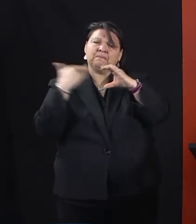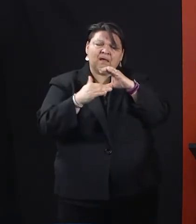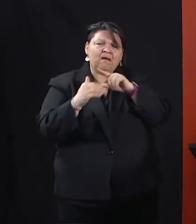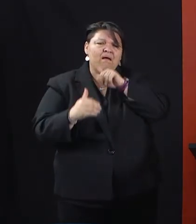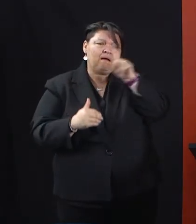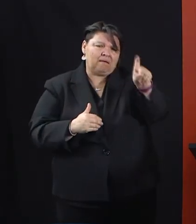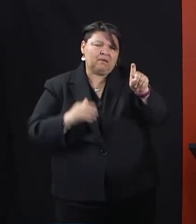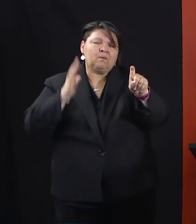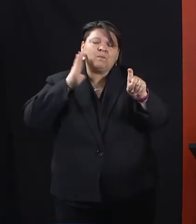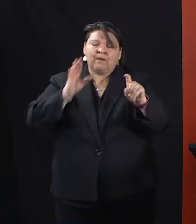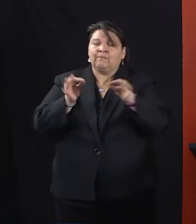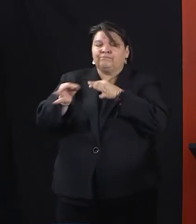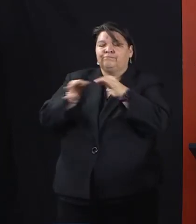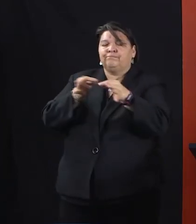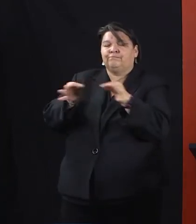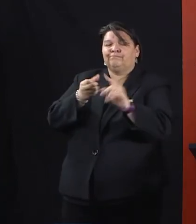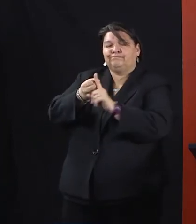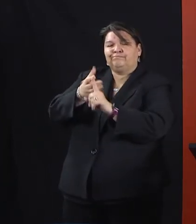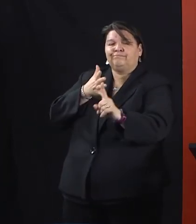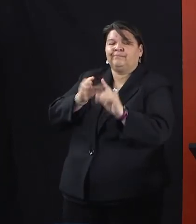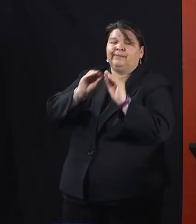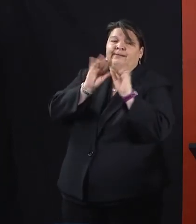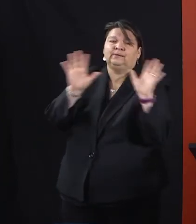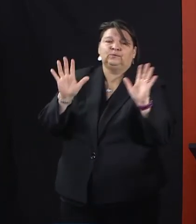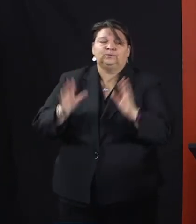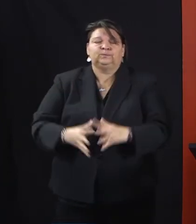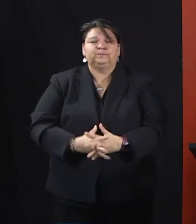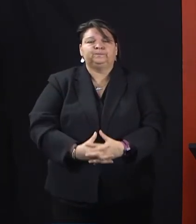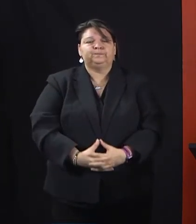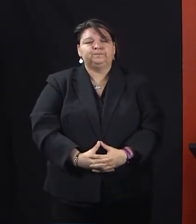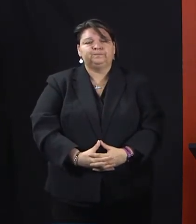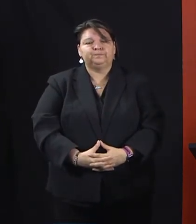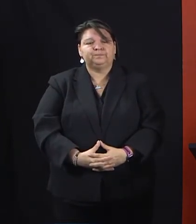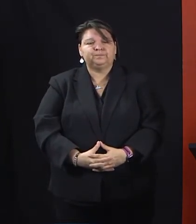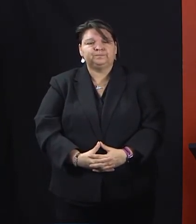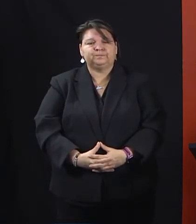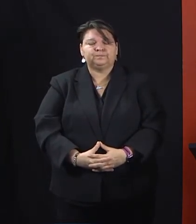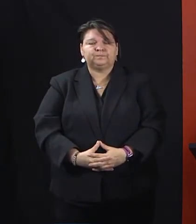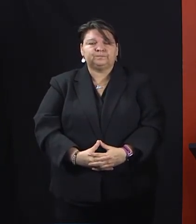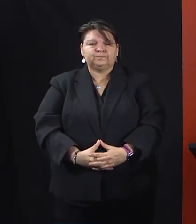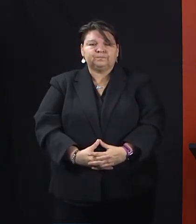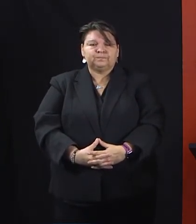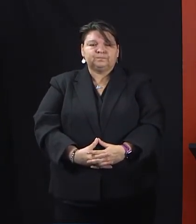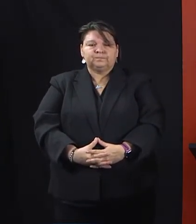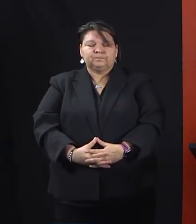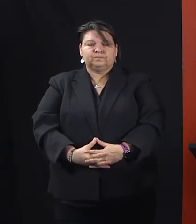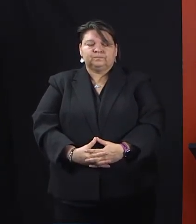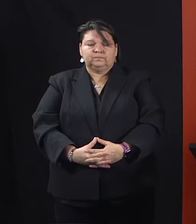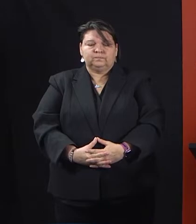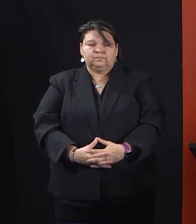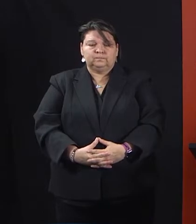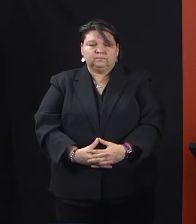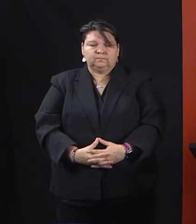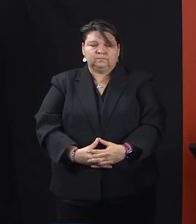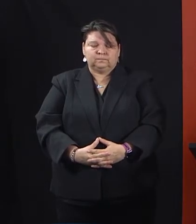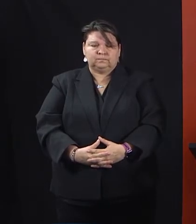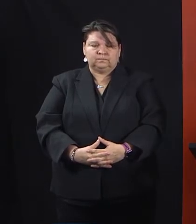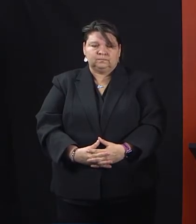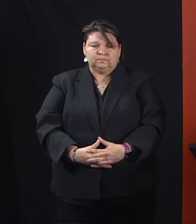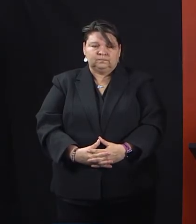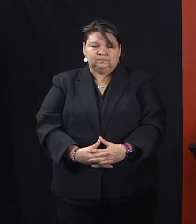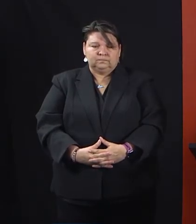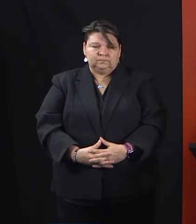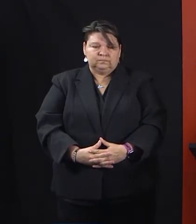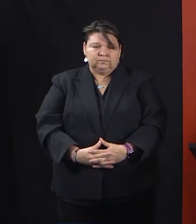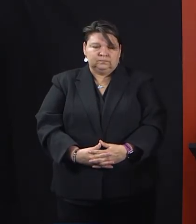información. Y esos recursos le van a ayudar a usted para que reduzca ese estado de confusión entre usted y otros negocios o